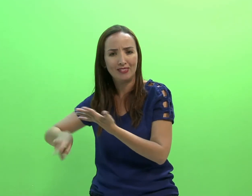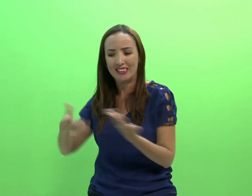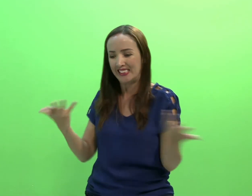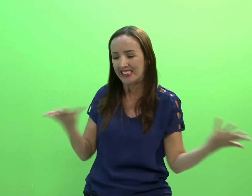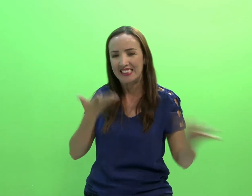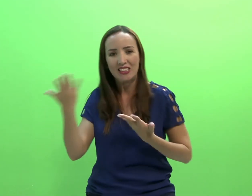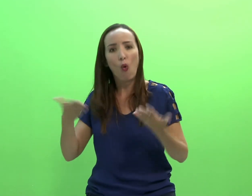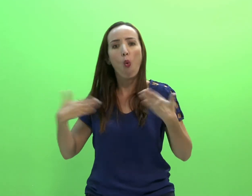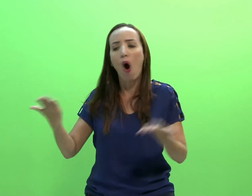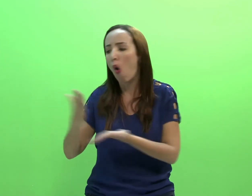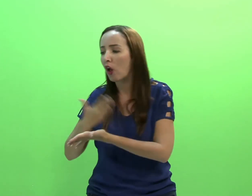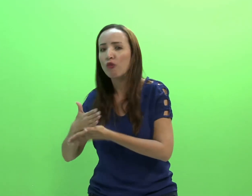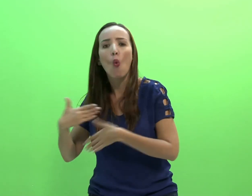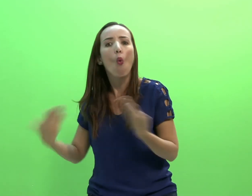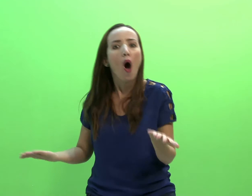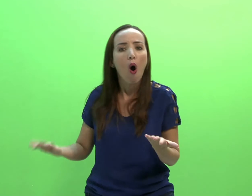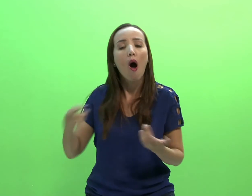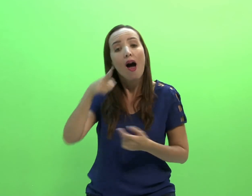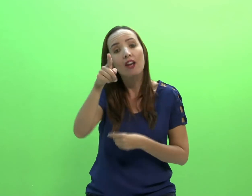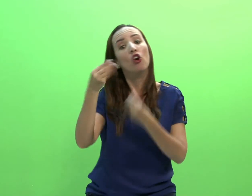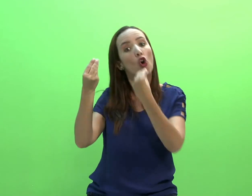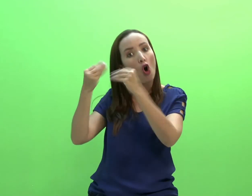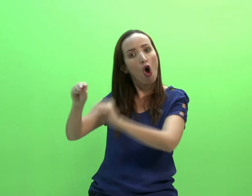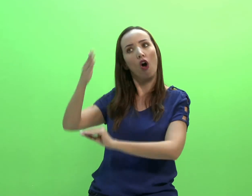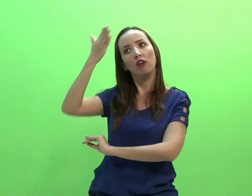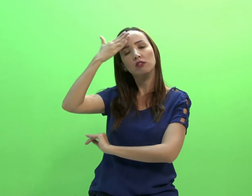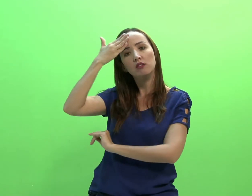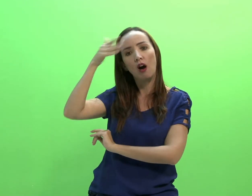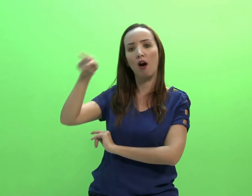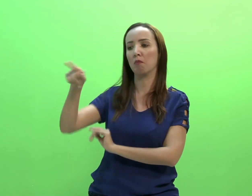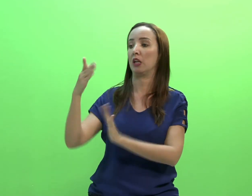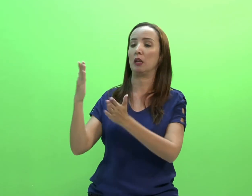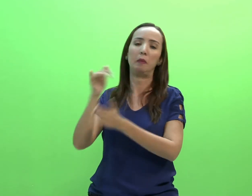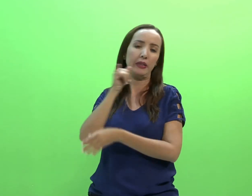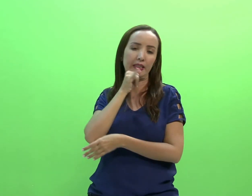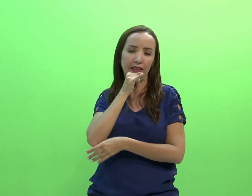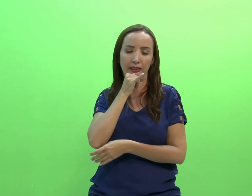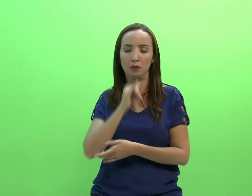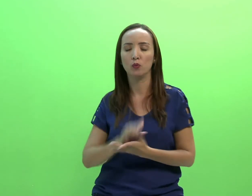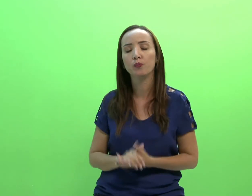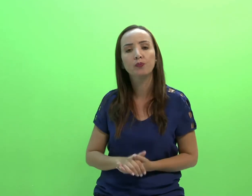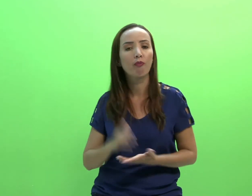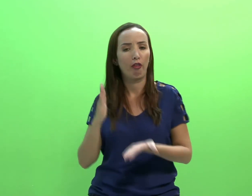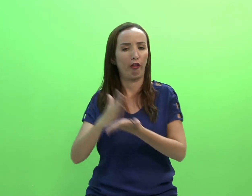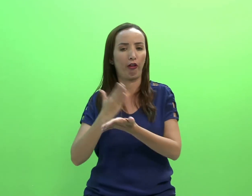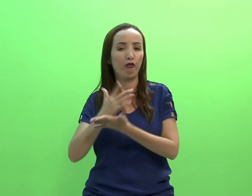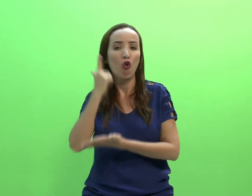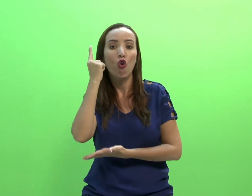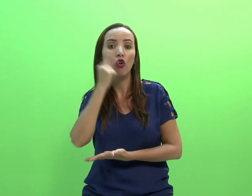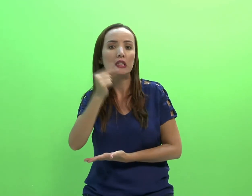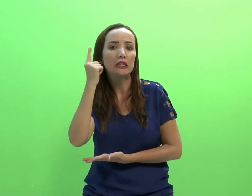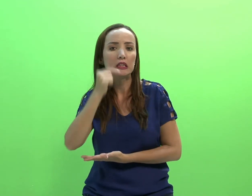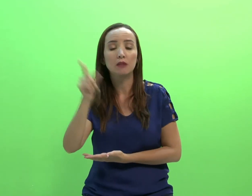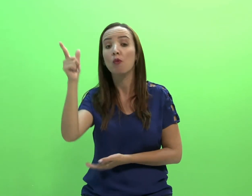em determinados documentos, vários livros, então você pode colocar, por